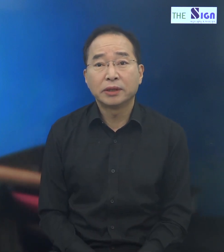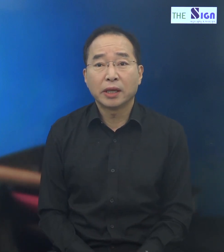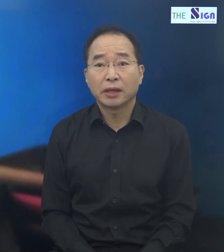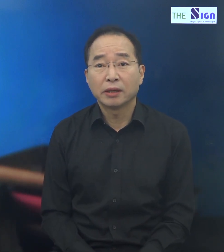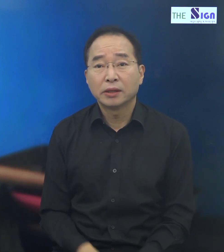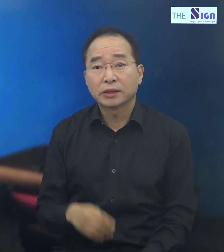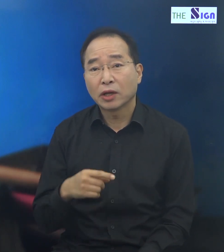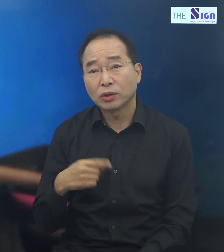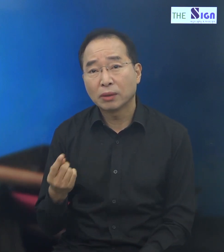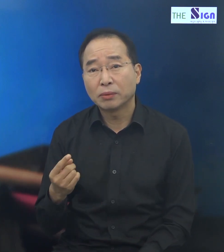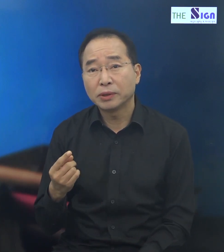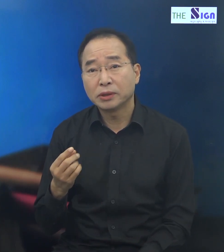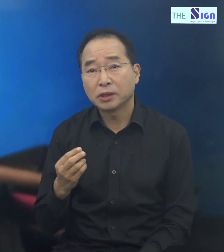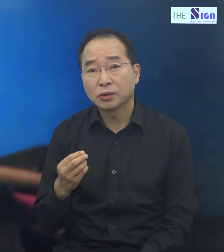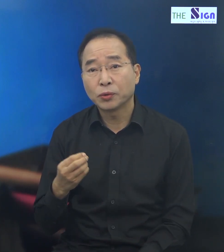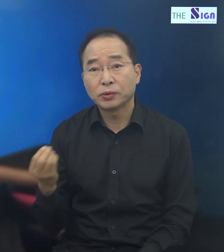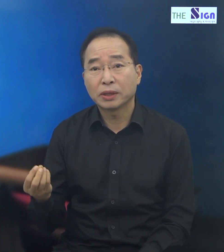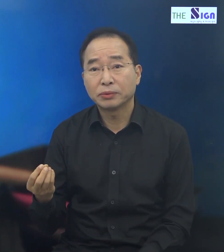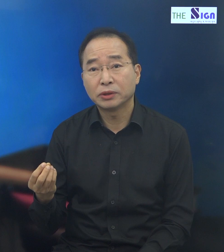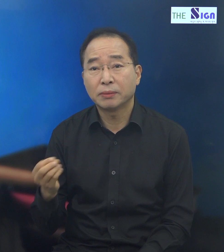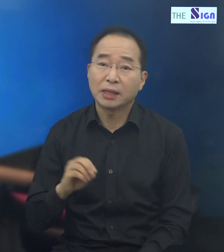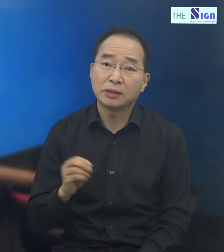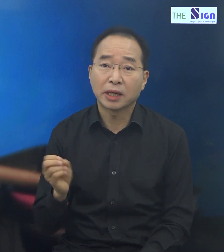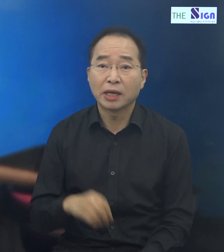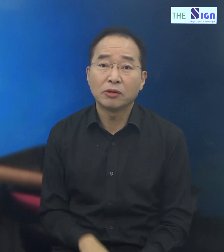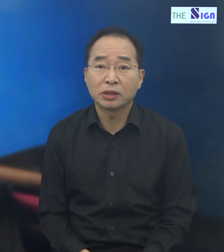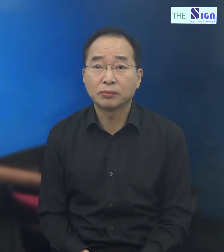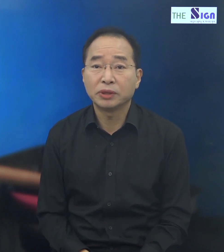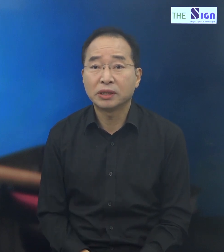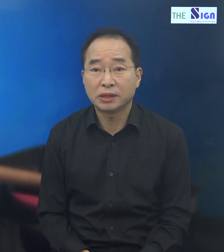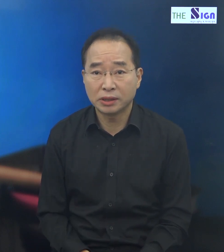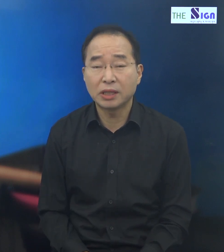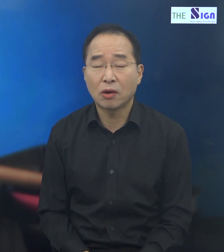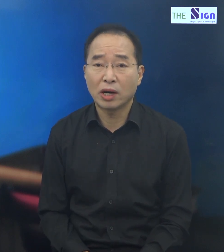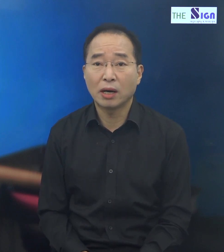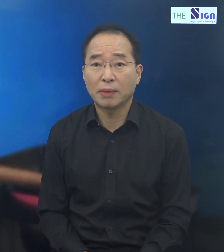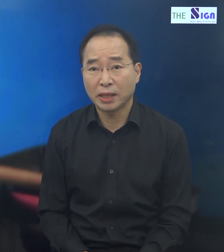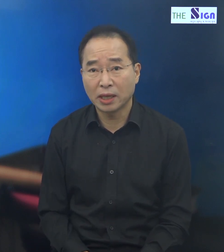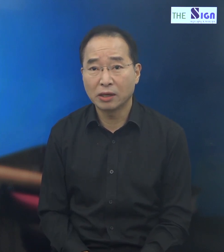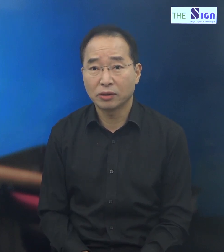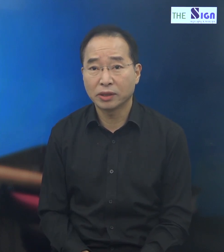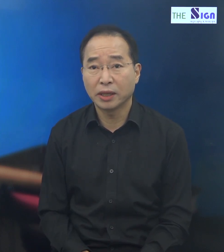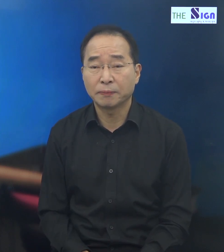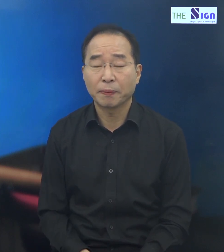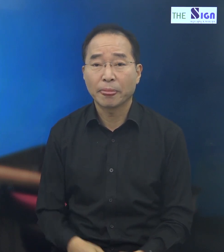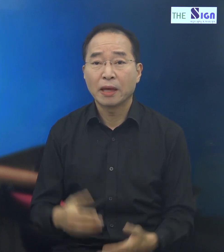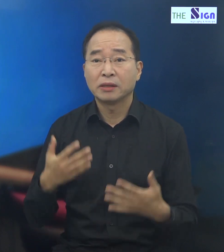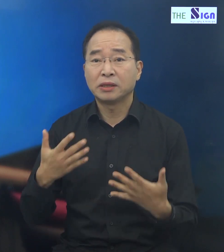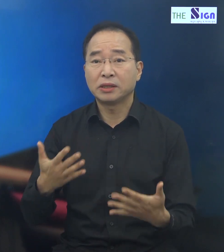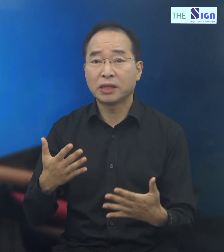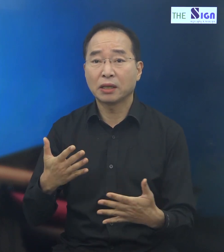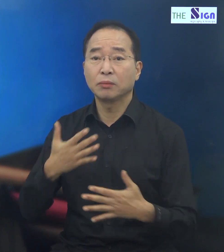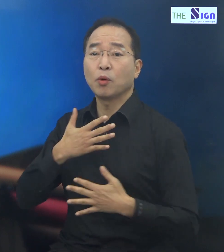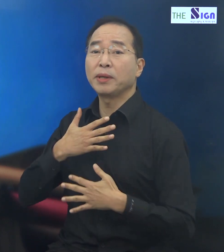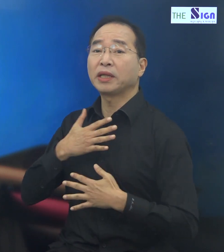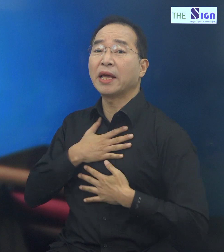근데 사용하다 보면 이제 통역사분들이 많이 이제 헷갈려 하시는 분이 지치다와 많이 헷갈렸는데, 지치다는 몸에